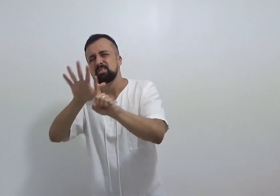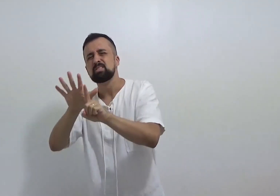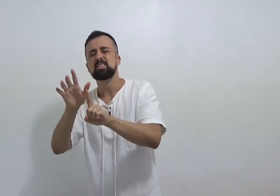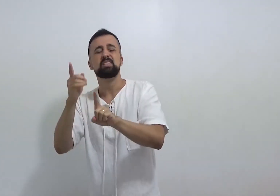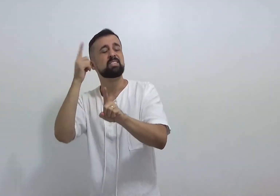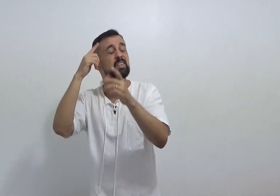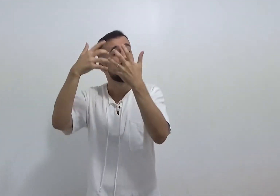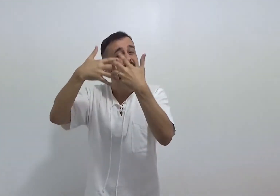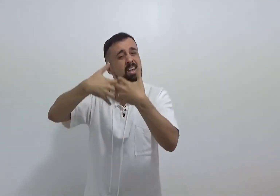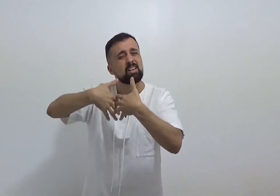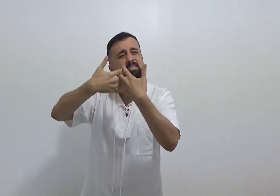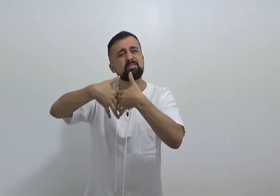estes sinais. Não.